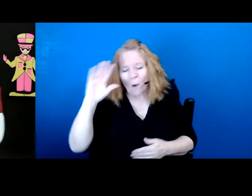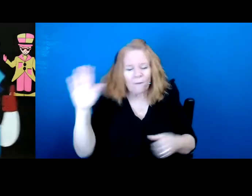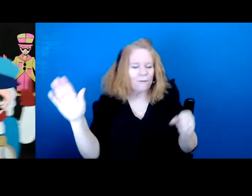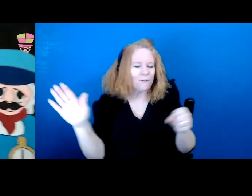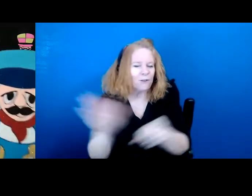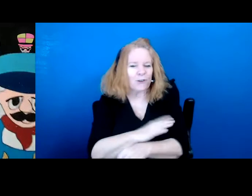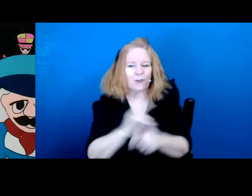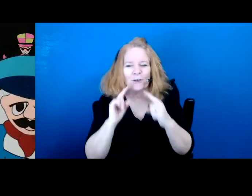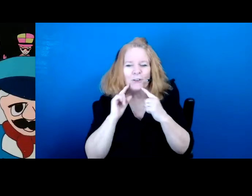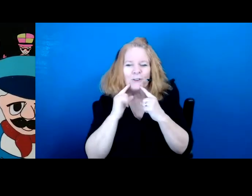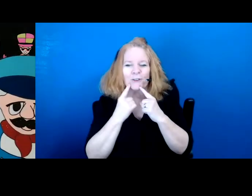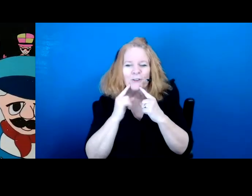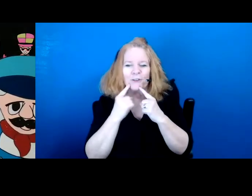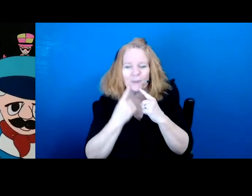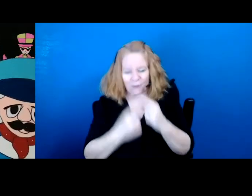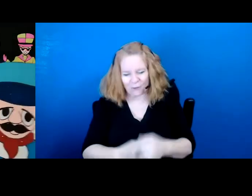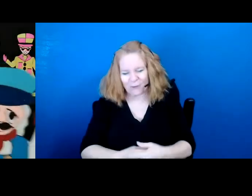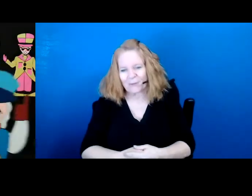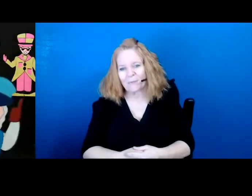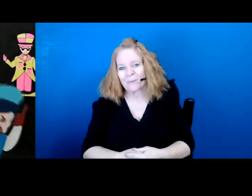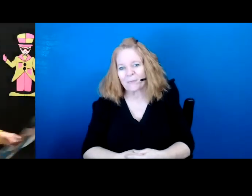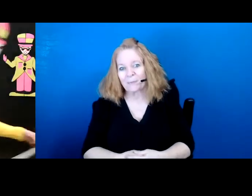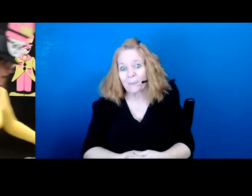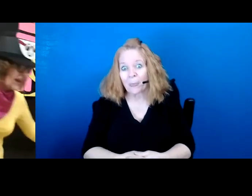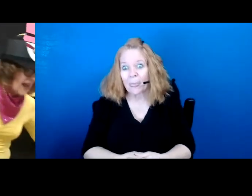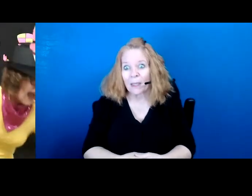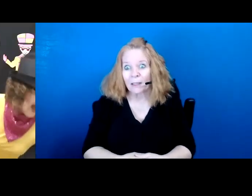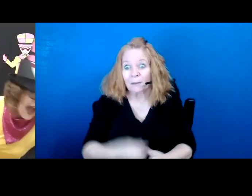así que marvin es un chico encantador